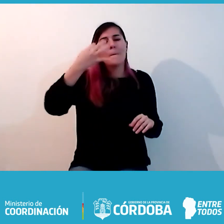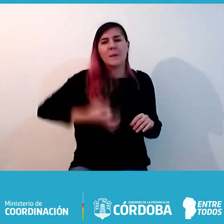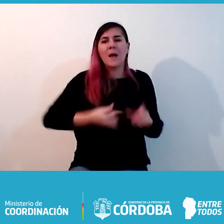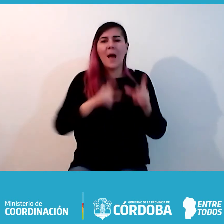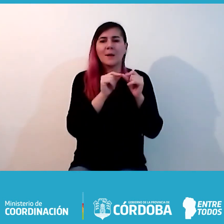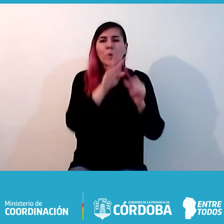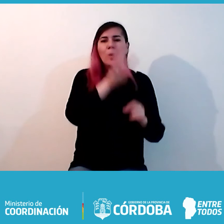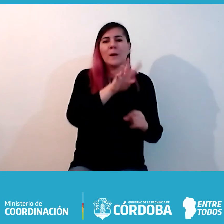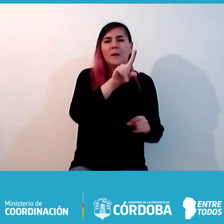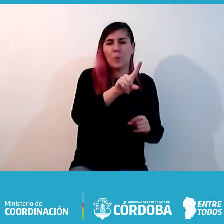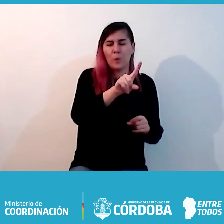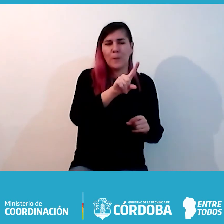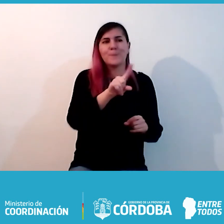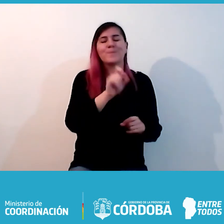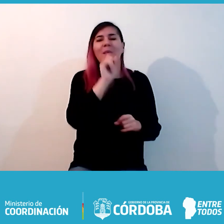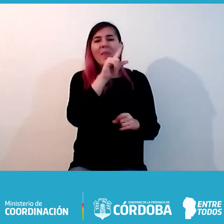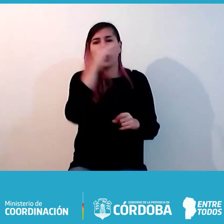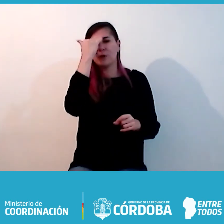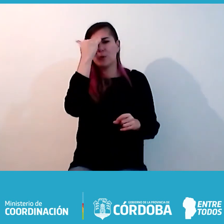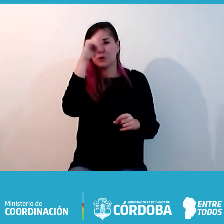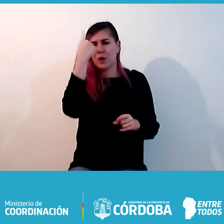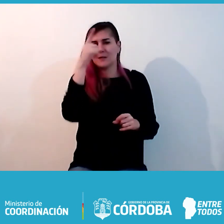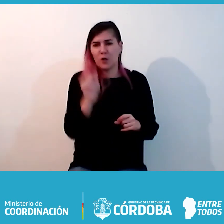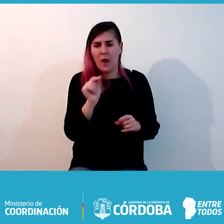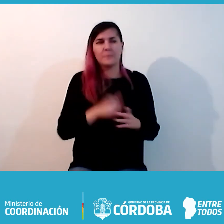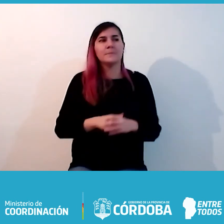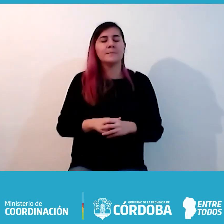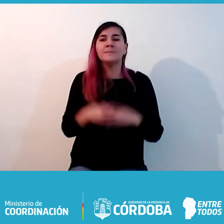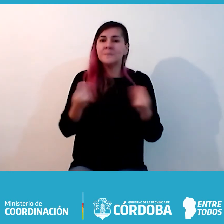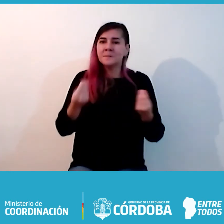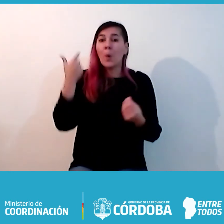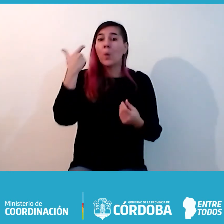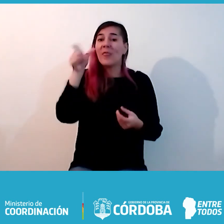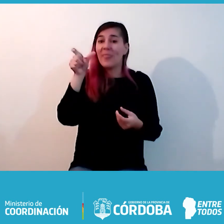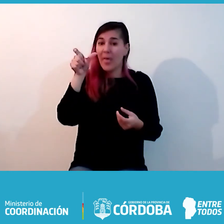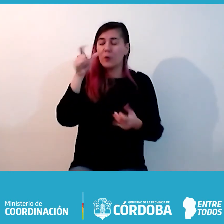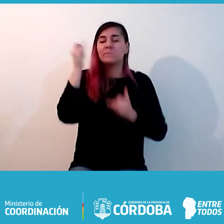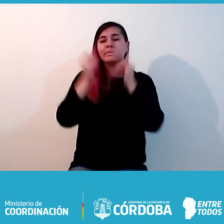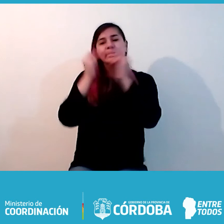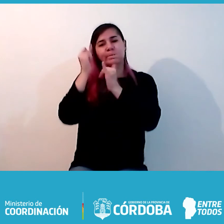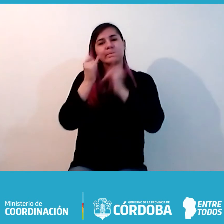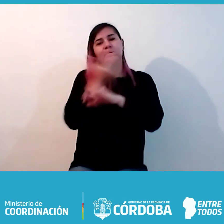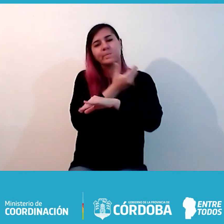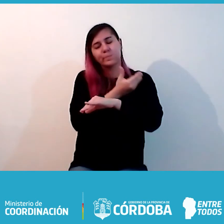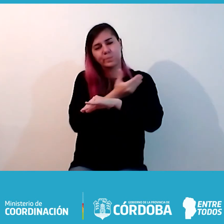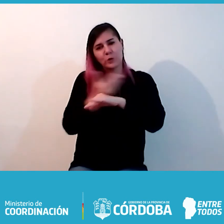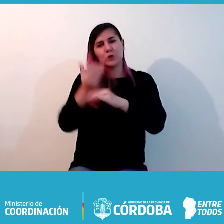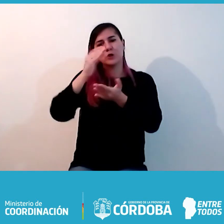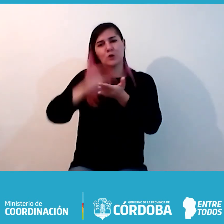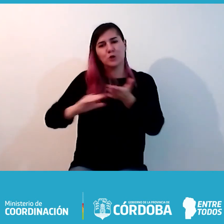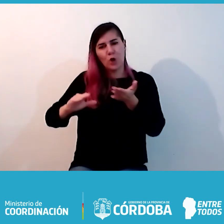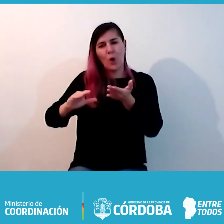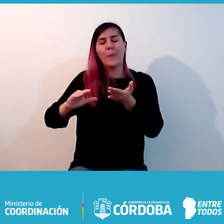artículos 41 de la Constitución Nacional. Procede a reproducir un video en donde se relata sobre el